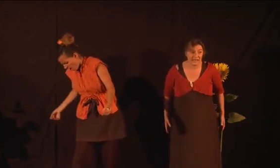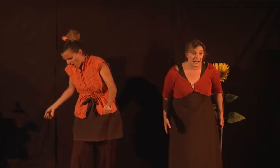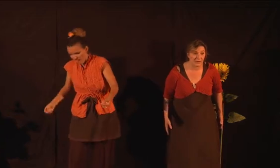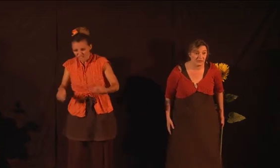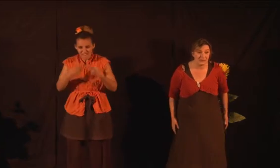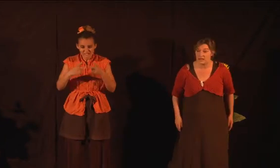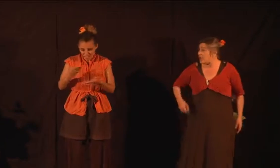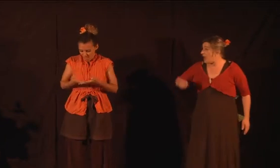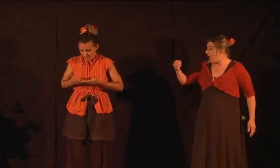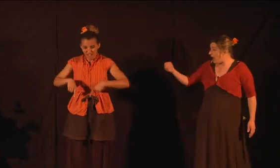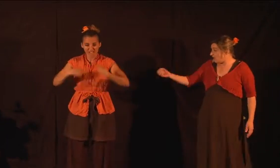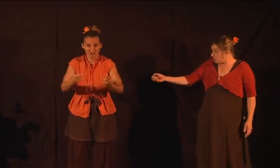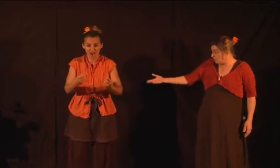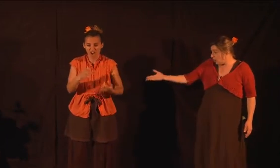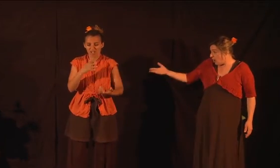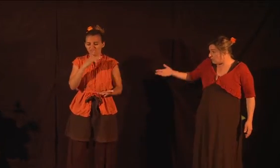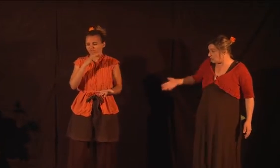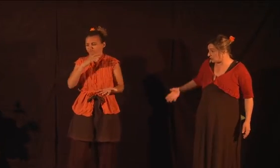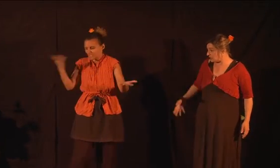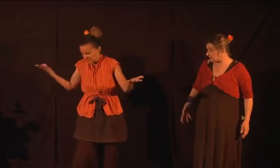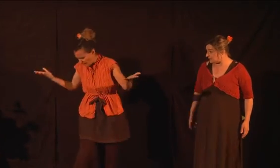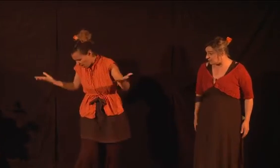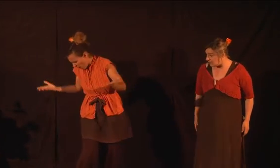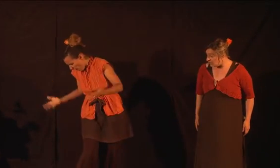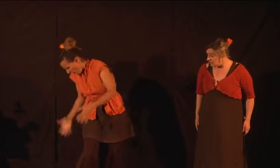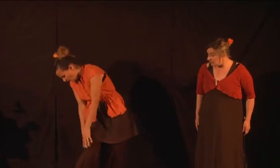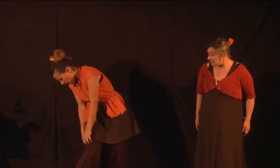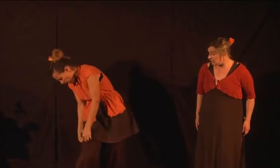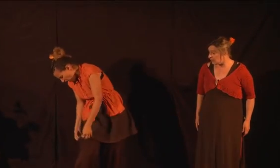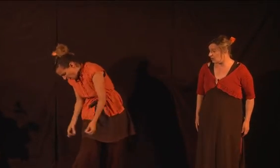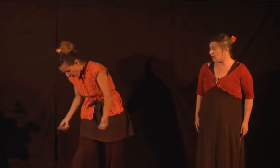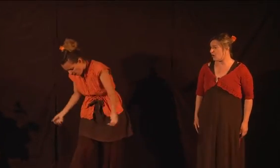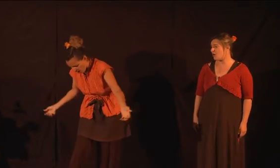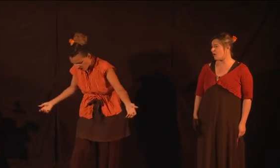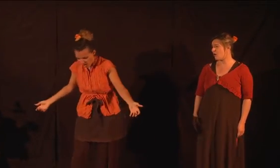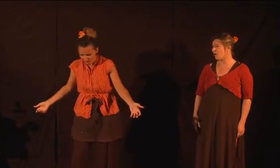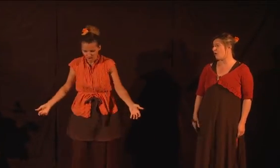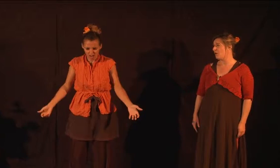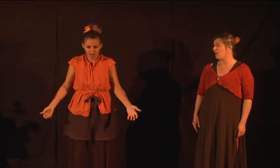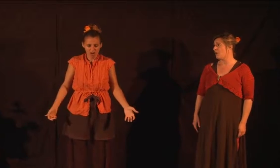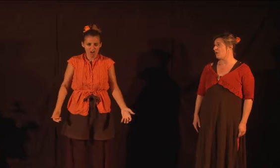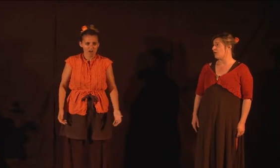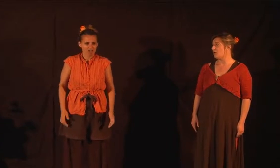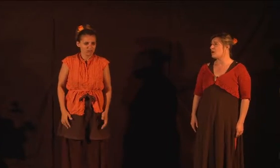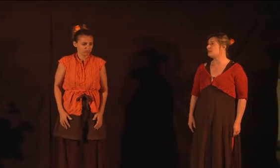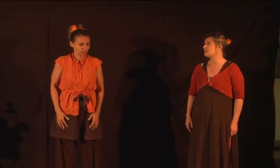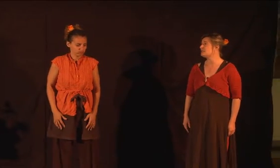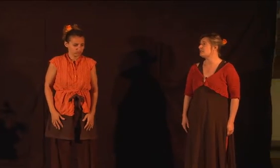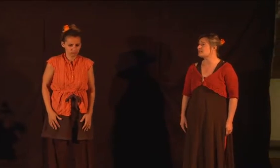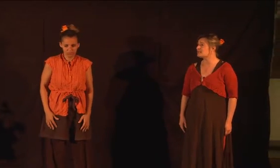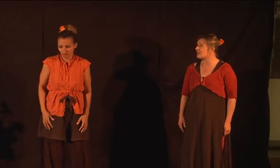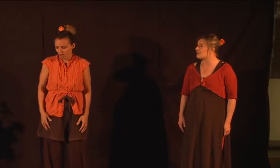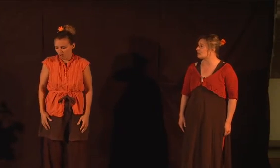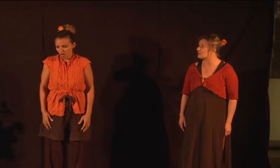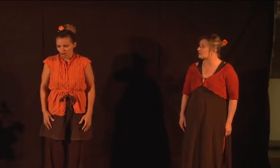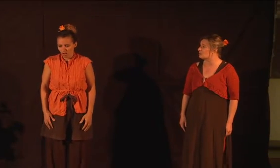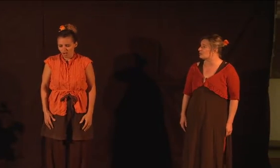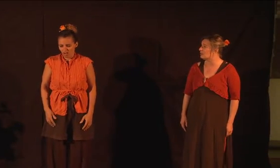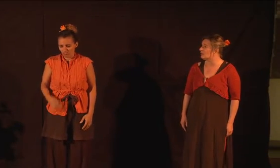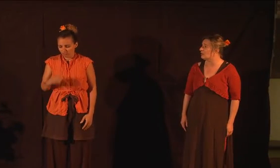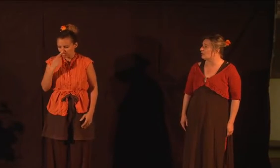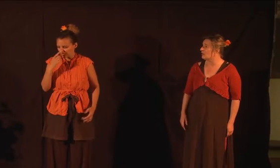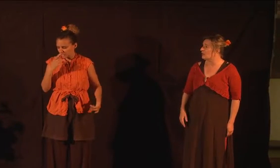Impossible d'aller à la ville avec une robe dans cet état. C'était aussi là mon intérêt en fait en contactant Géraldine,